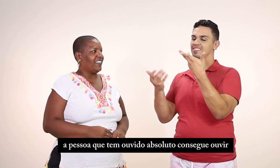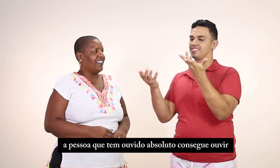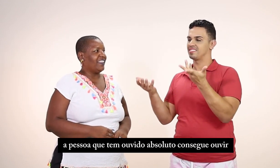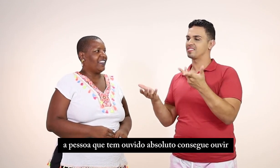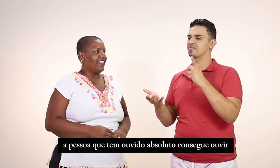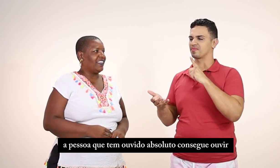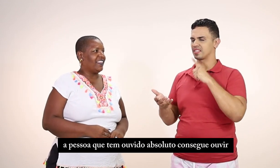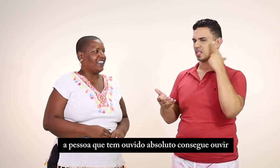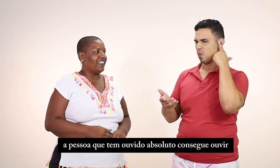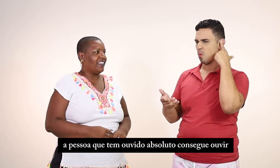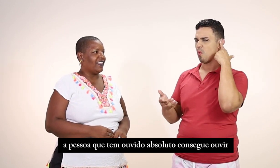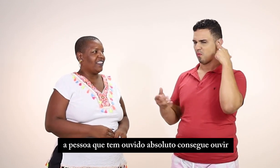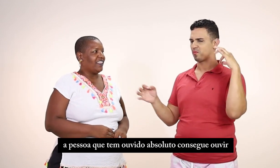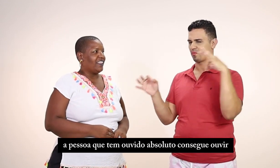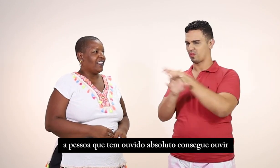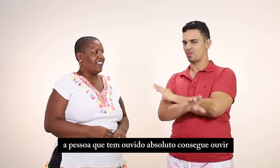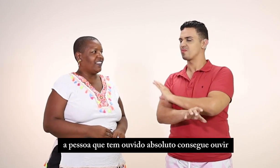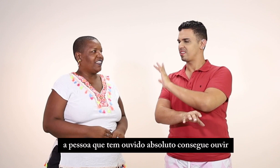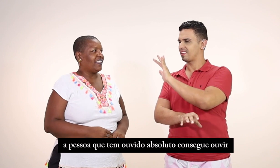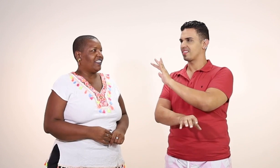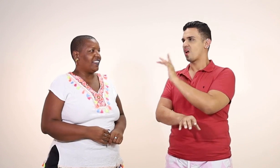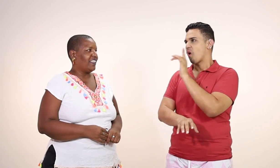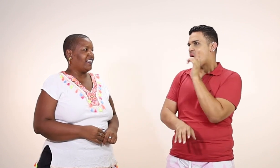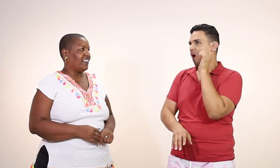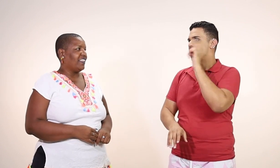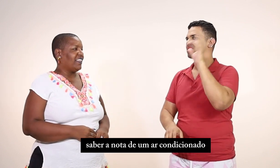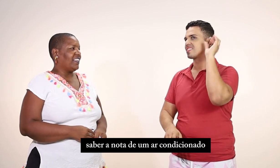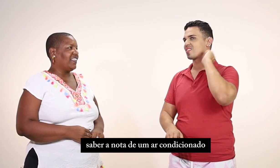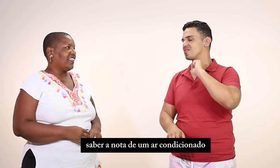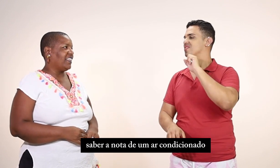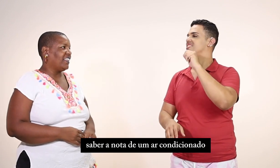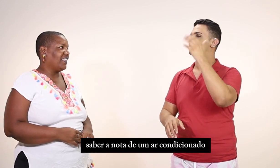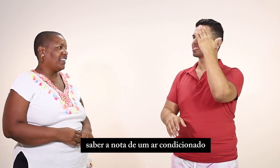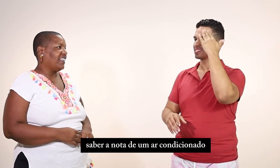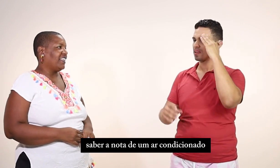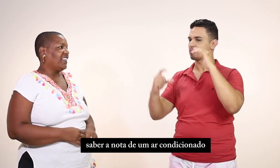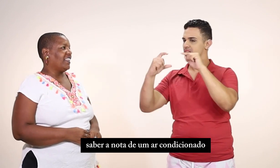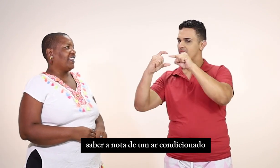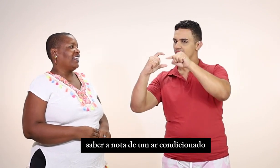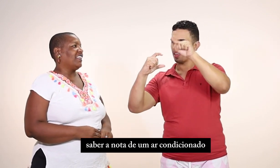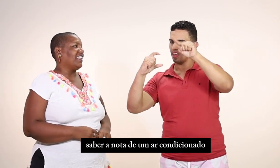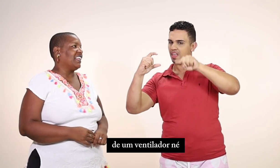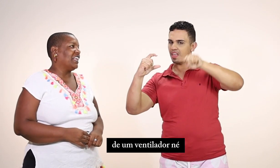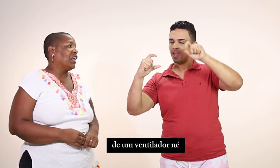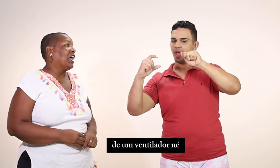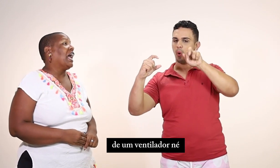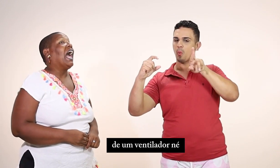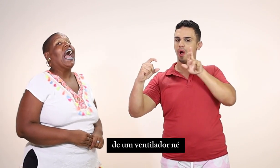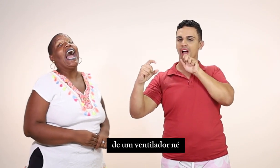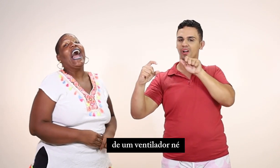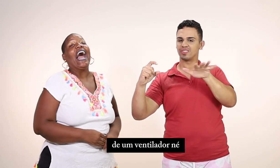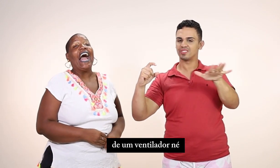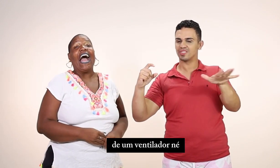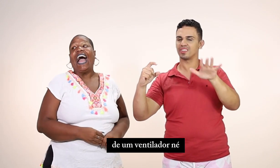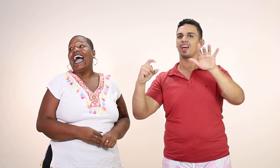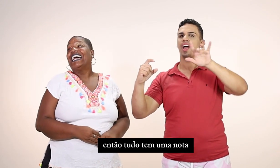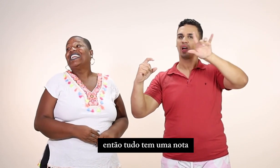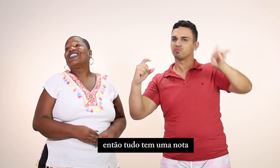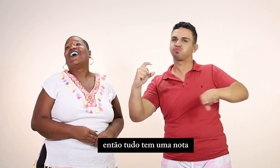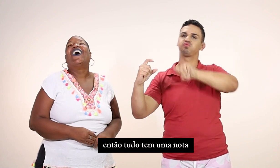ouvido absoluto consegue ouvir, saber a nota de um ar-condicionado, de um ventilador, né? Então tudo